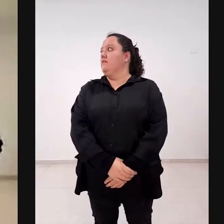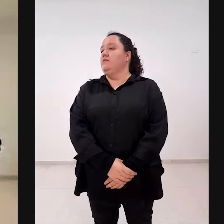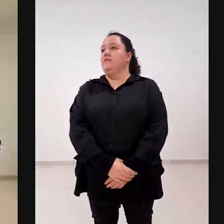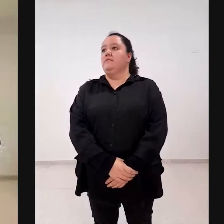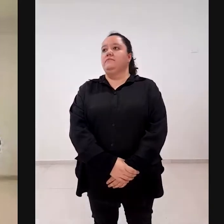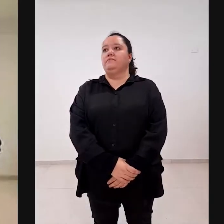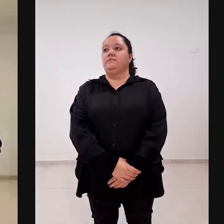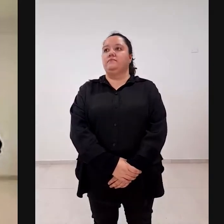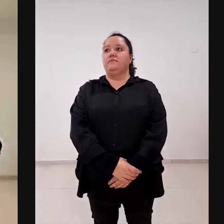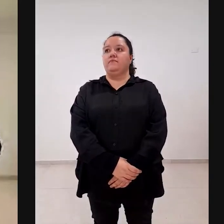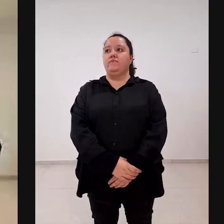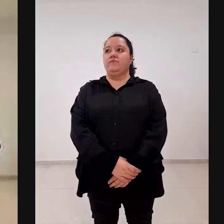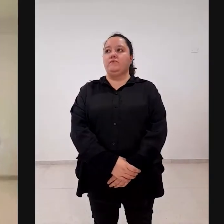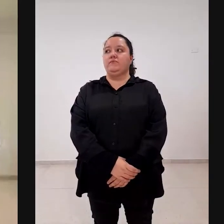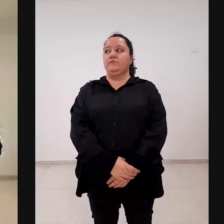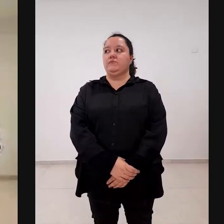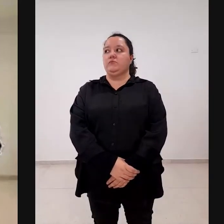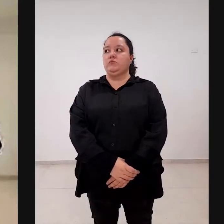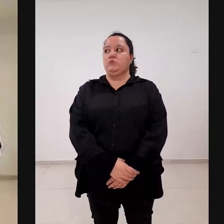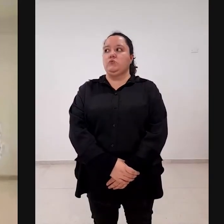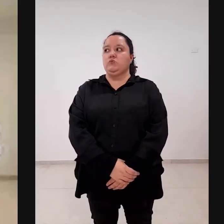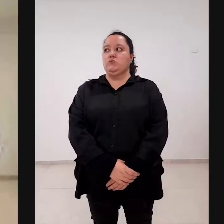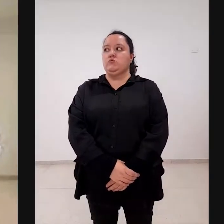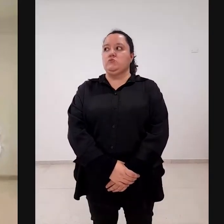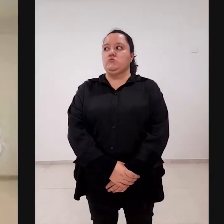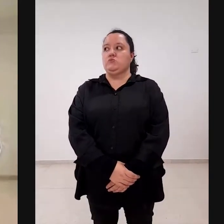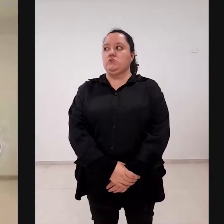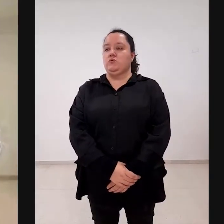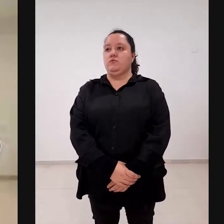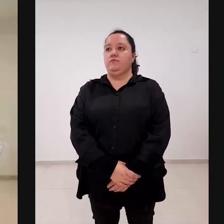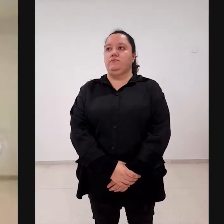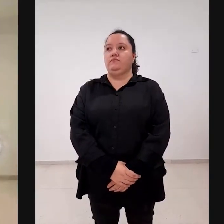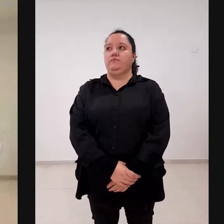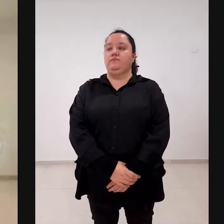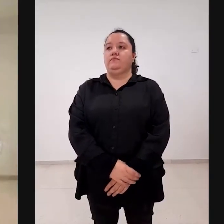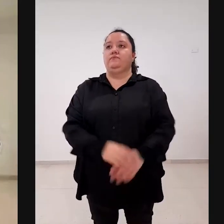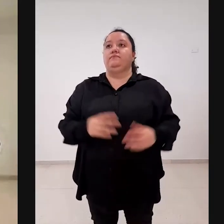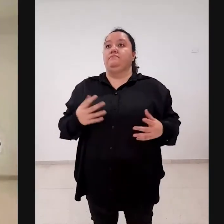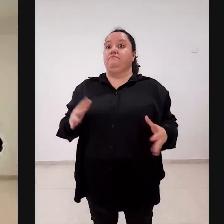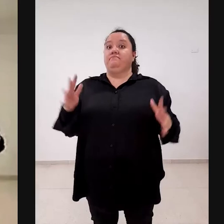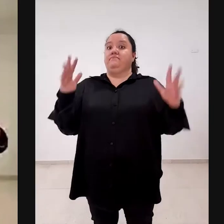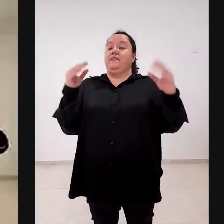bueno la emoción de saludo